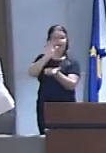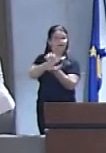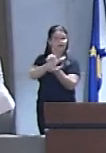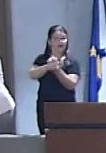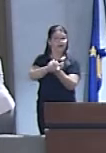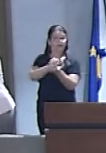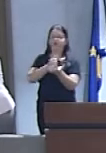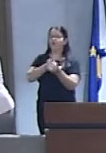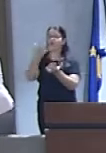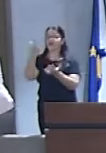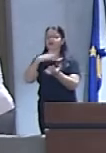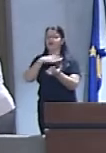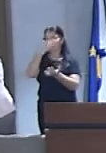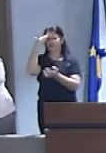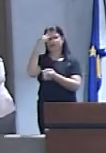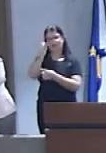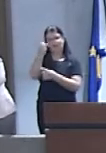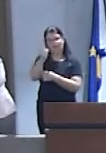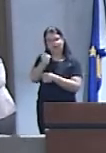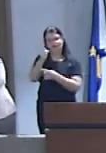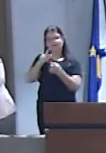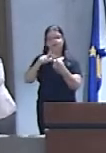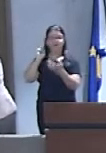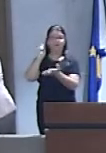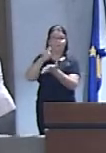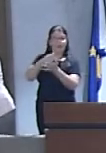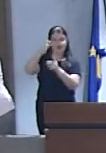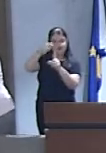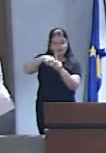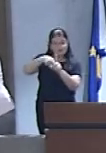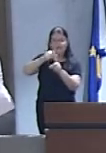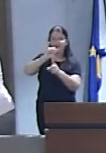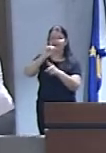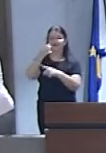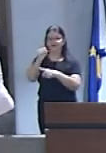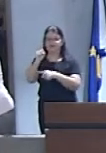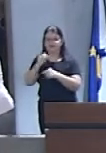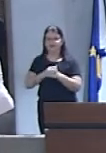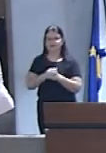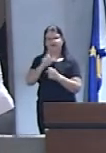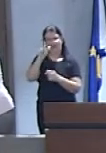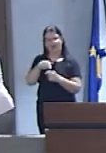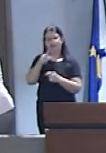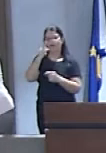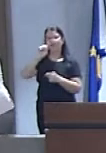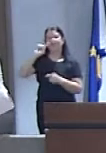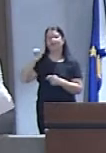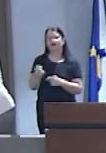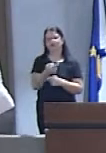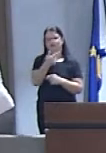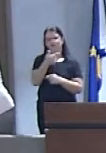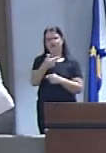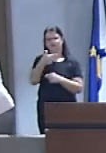Pernambuco, o quantitativo de benefícios pago mensalmente pelo INSS é de